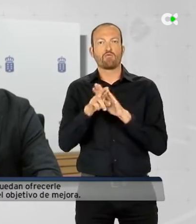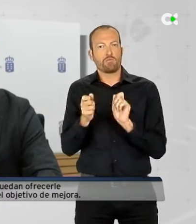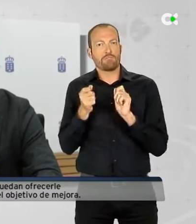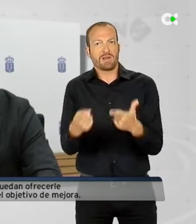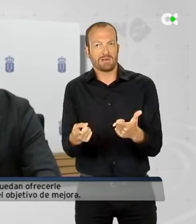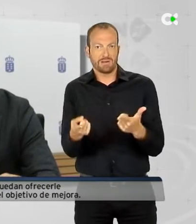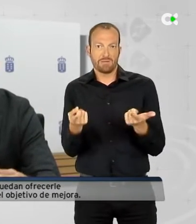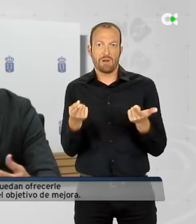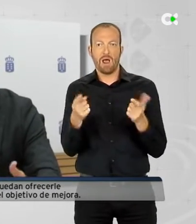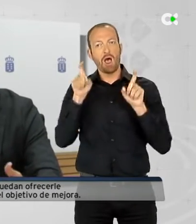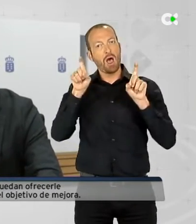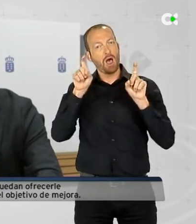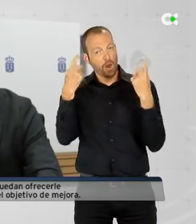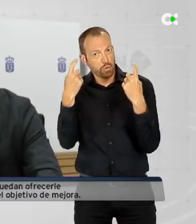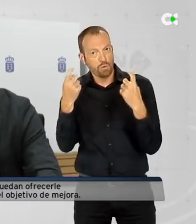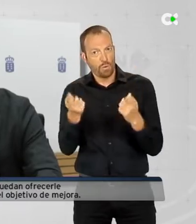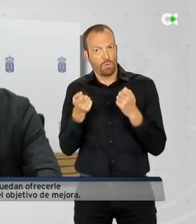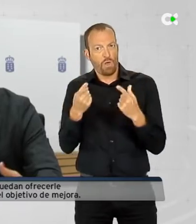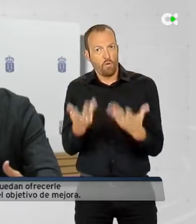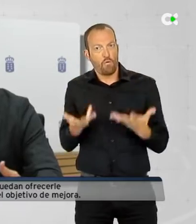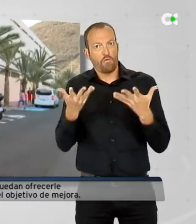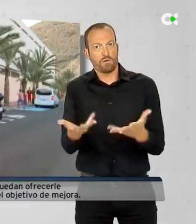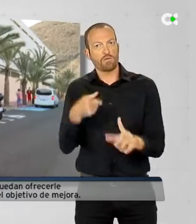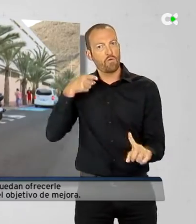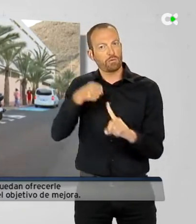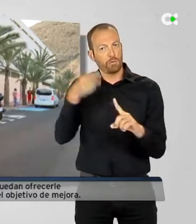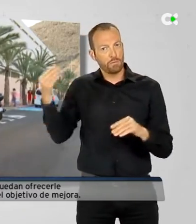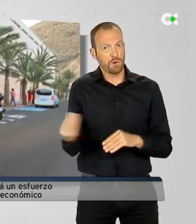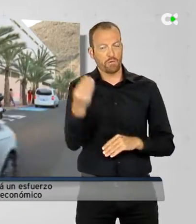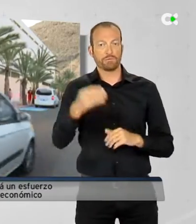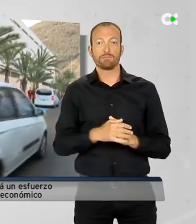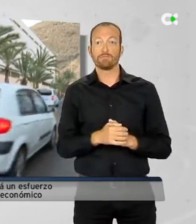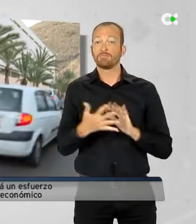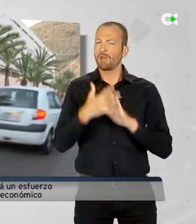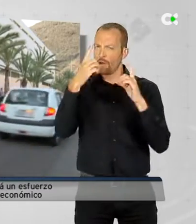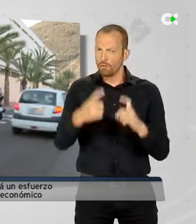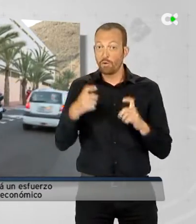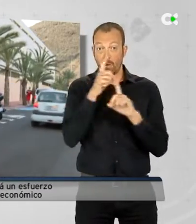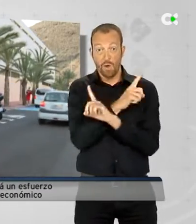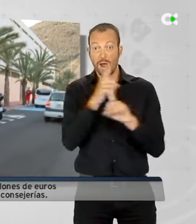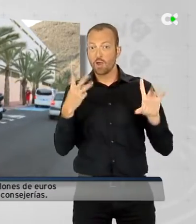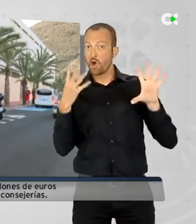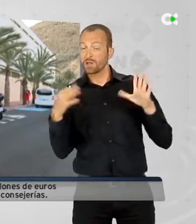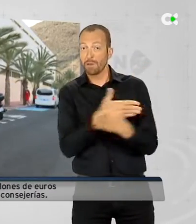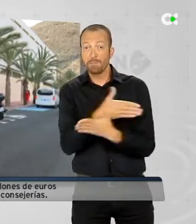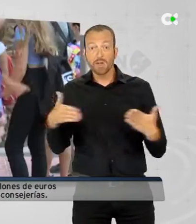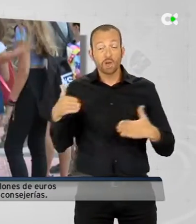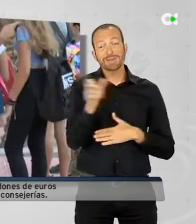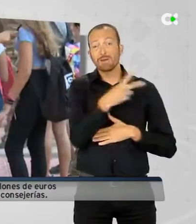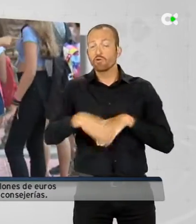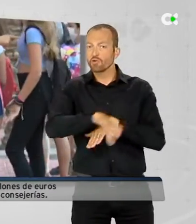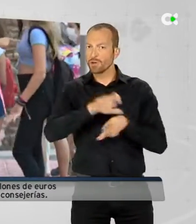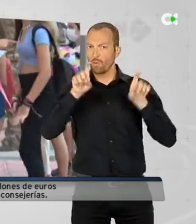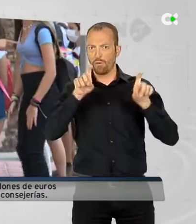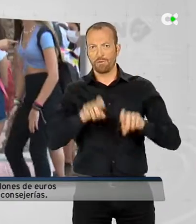a su alumnado pues objetivos de mejora. Supondrá un esfuerzo anual económico de 80 millones de euros para la